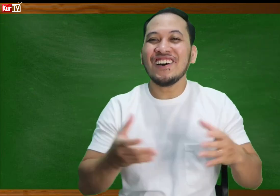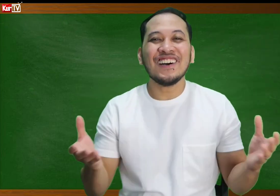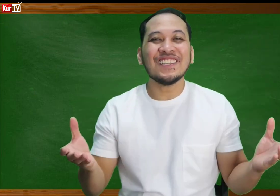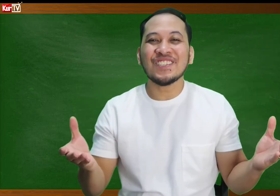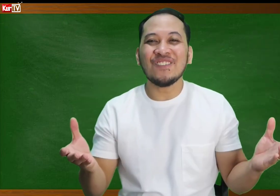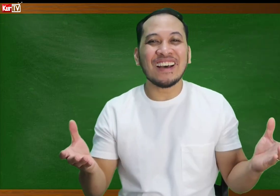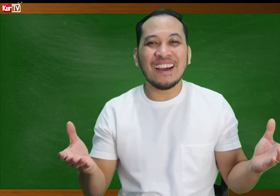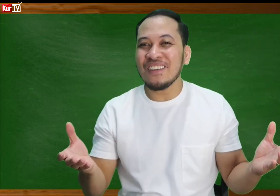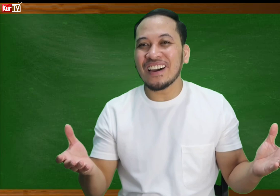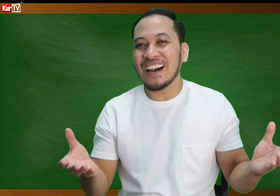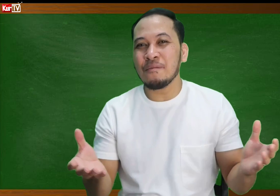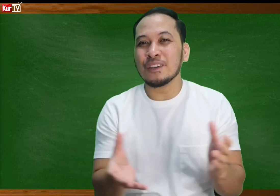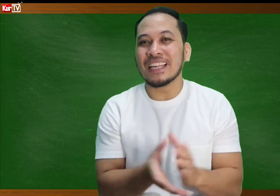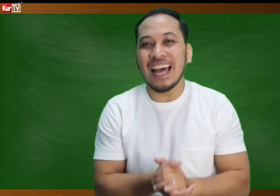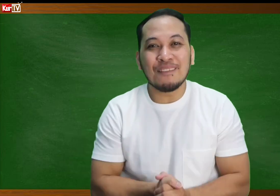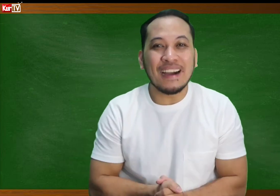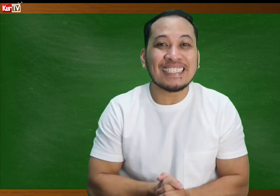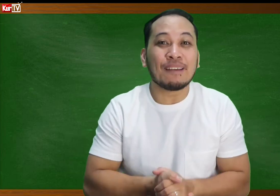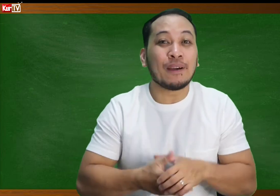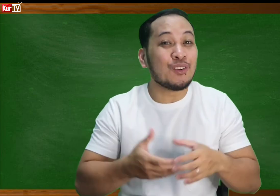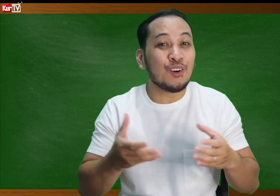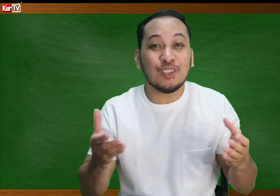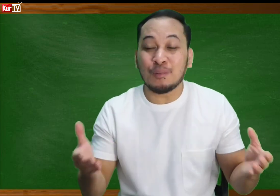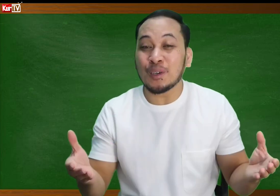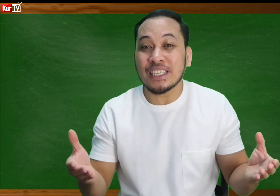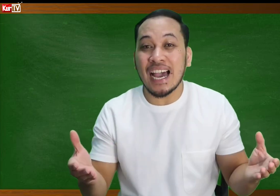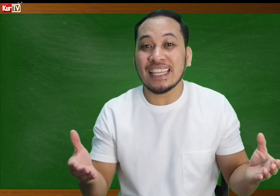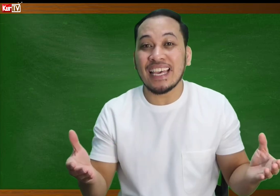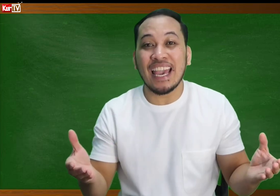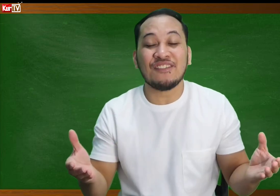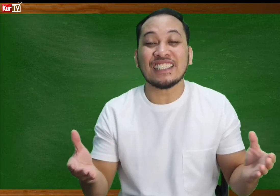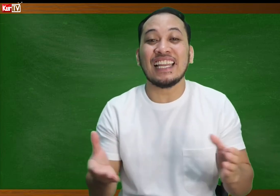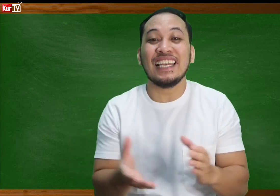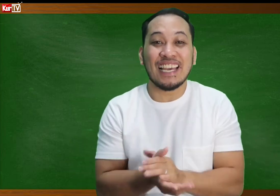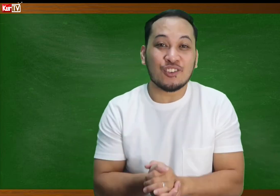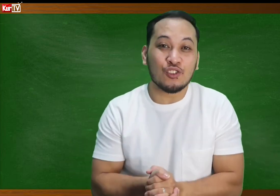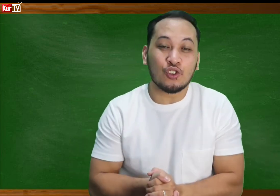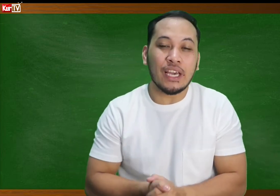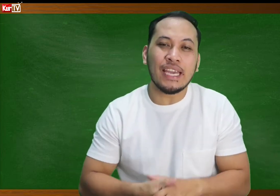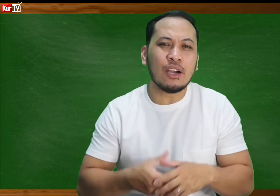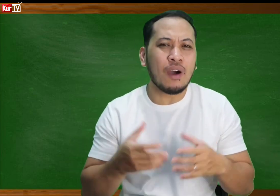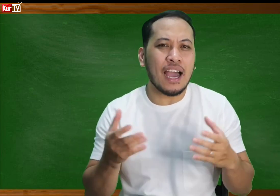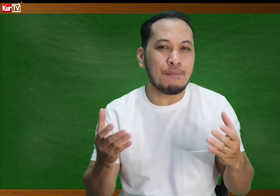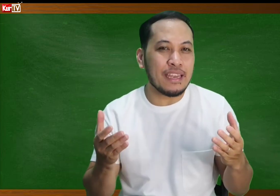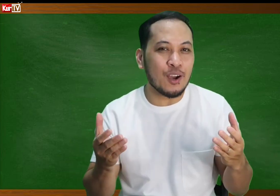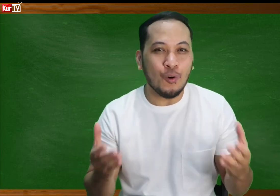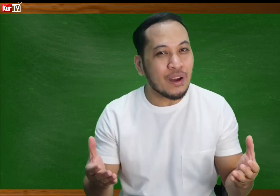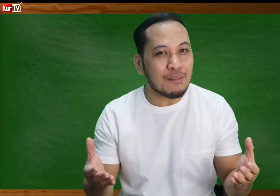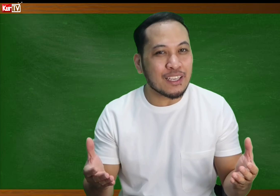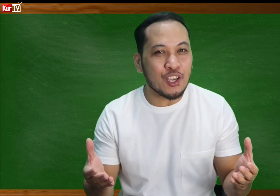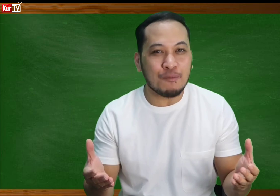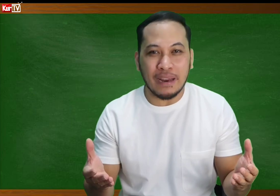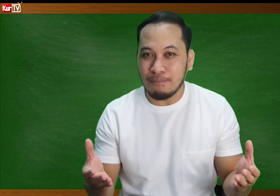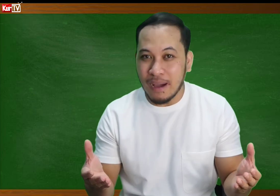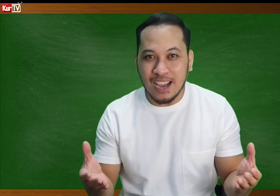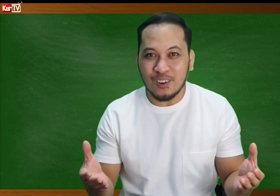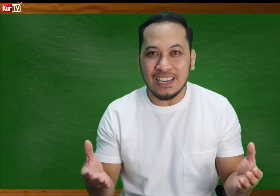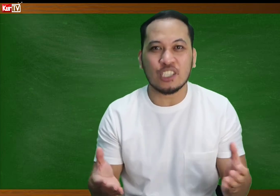Ayun! So maraming pong salamat sa panonood niyo po sa ating FSL lesson today. Nawa ay may nakuha na naman kayong panibagong lesson